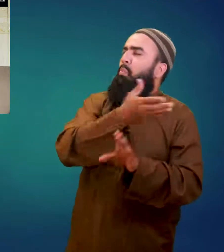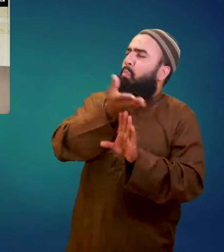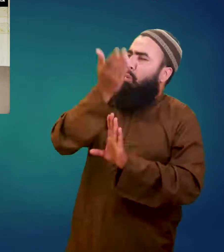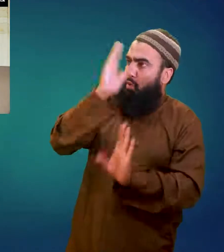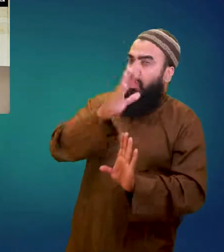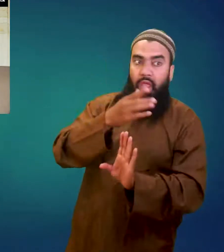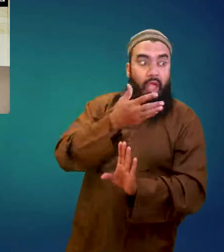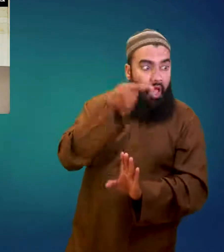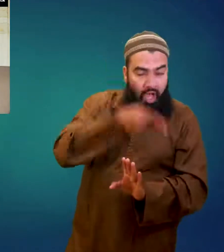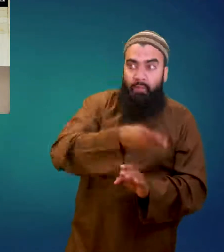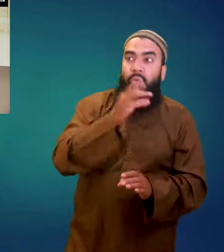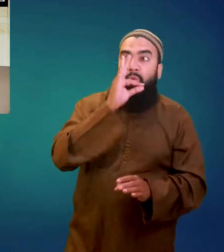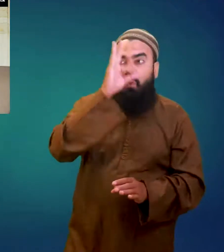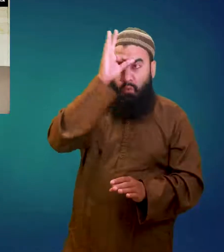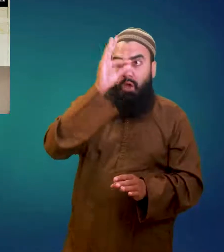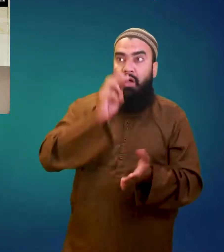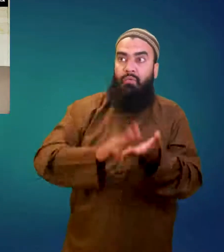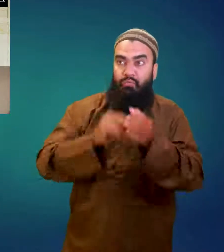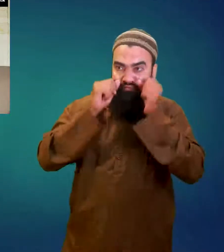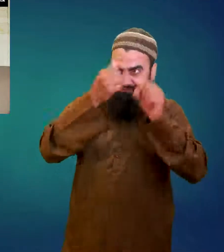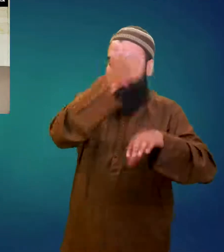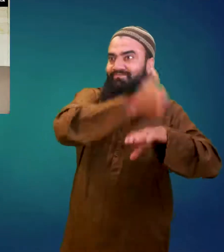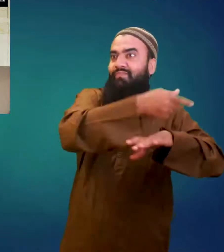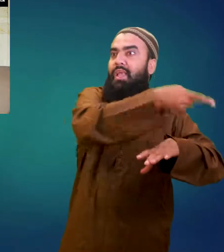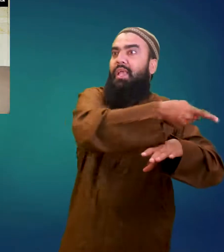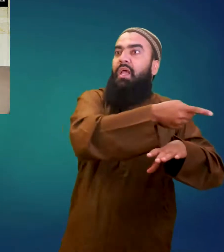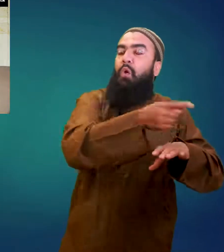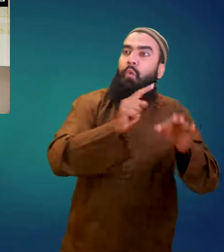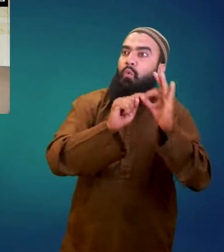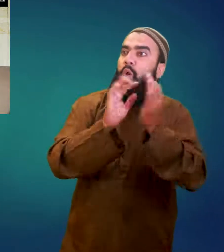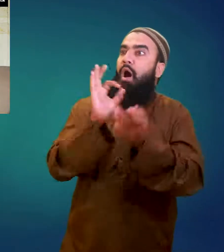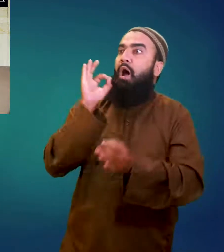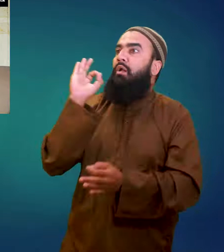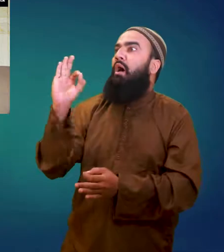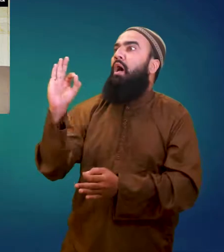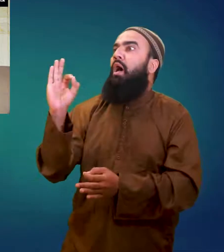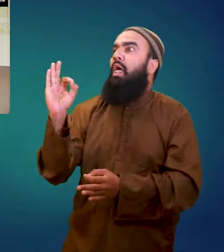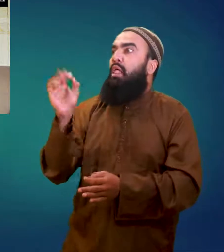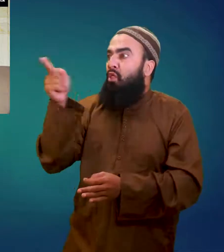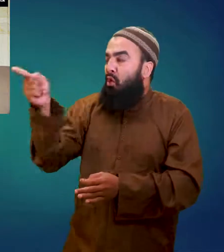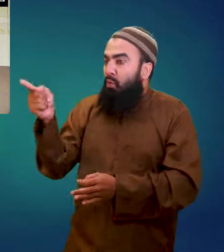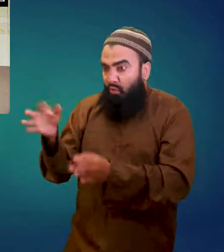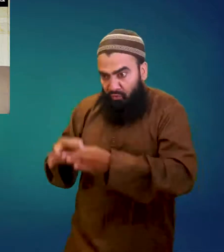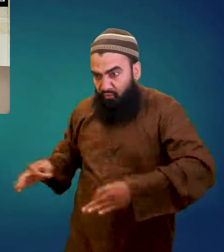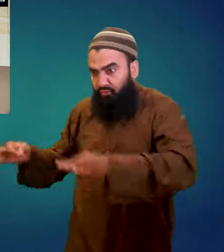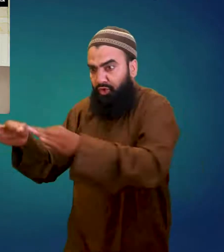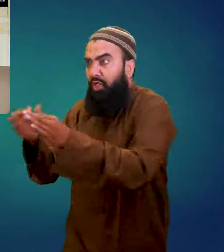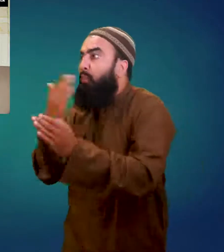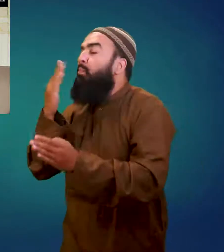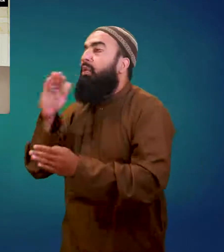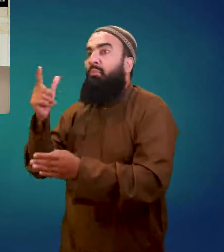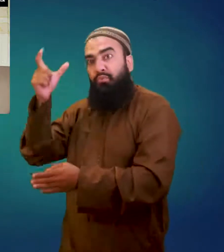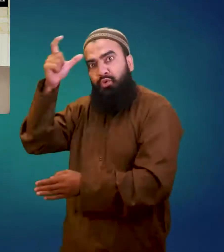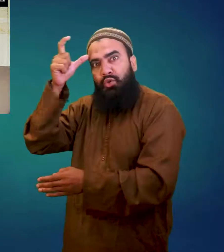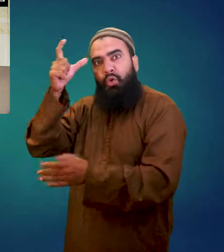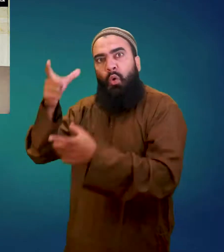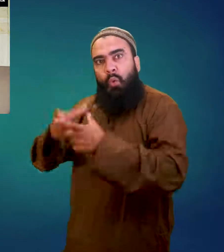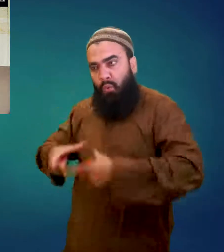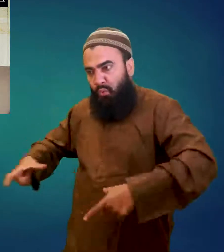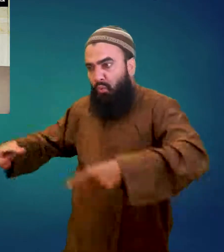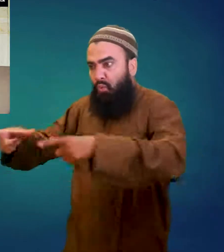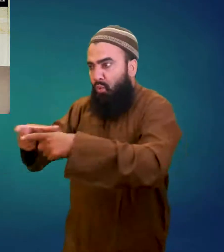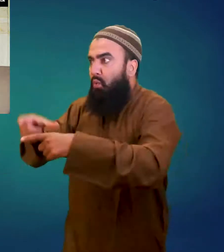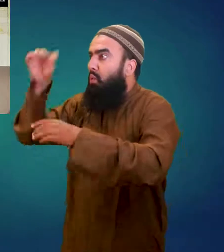تو اہل مکہ کو عار دلانے کے لیے جنات کا واقعہ سنایا گیا کہ جنات تو غرور اور تکبر